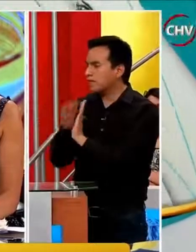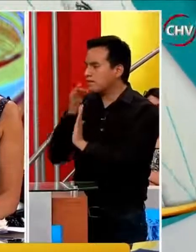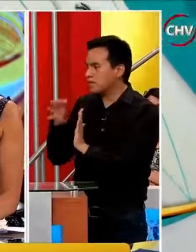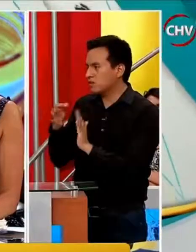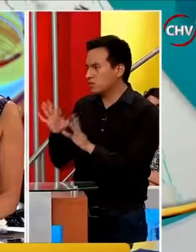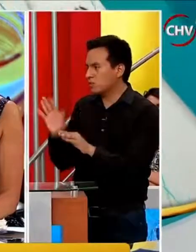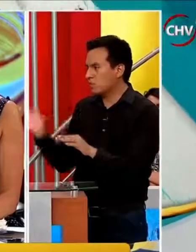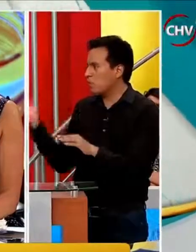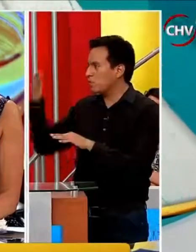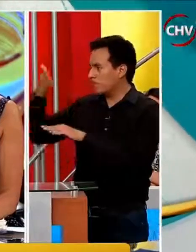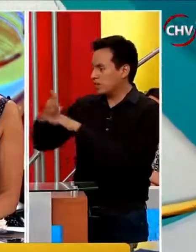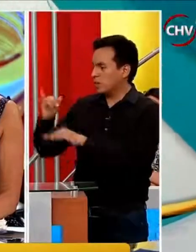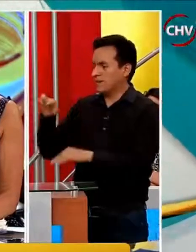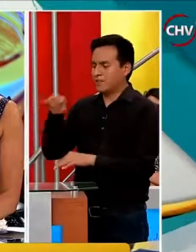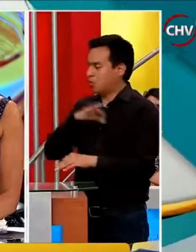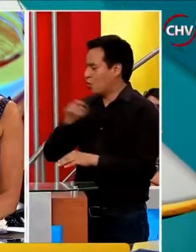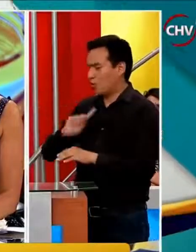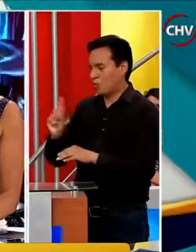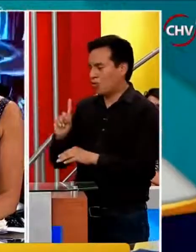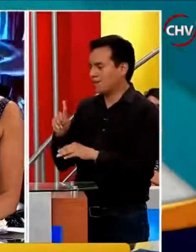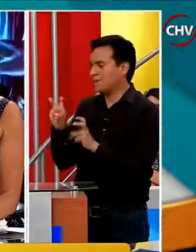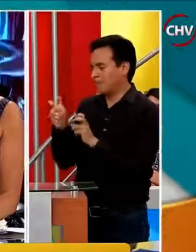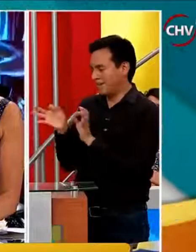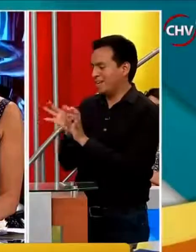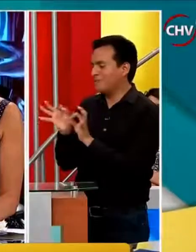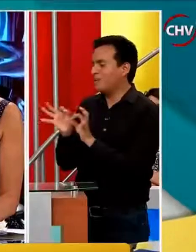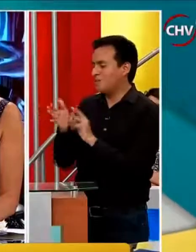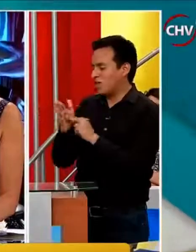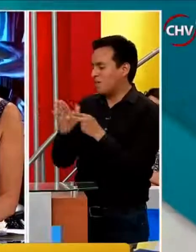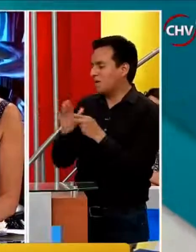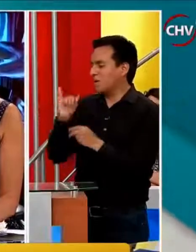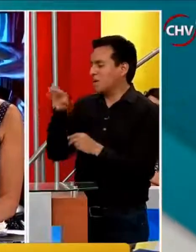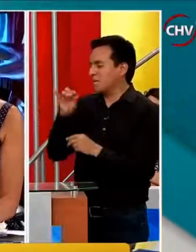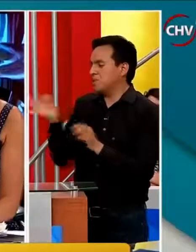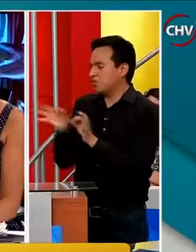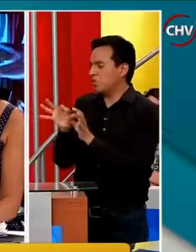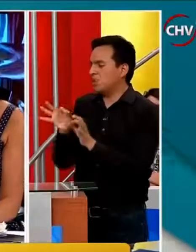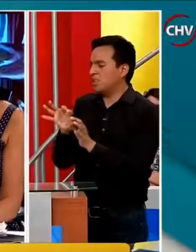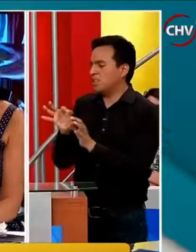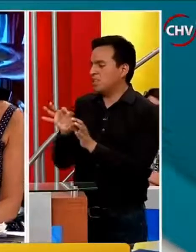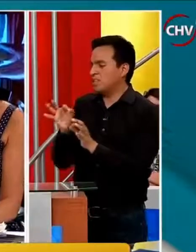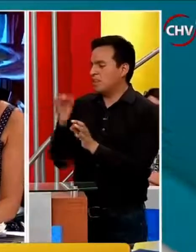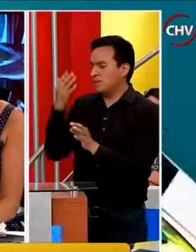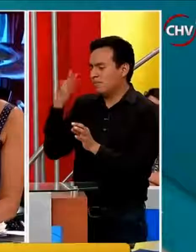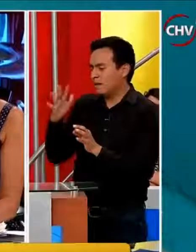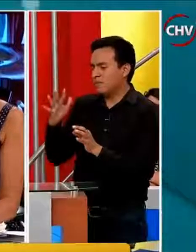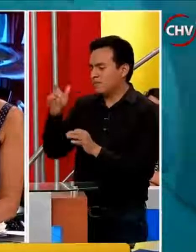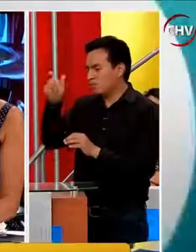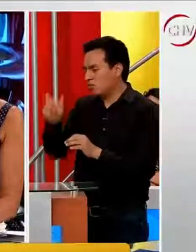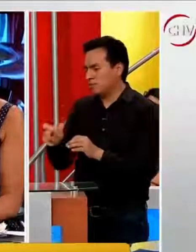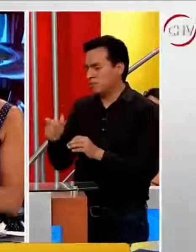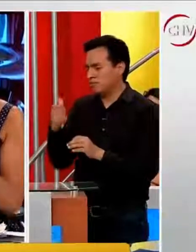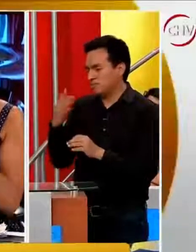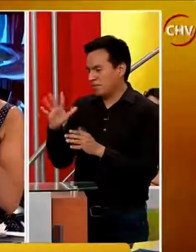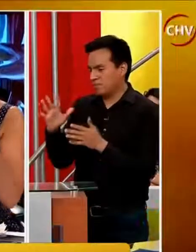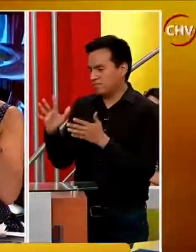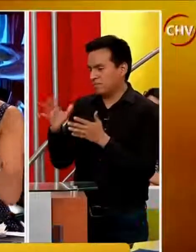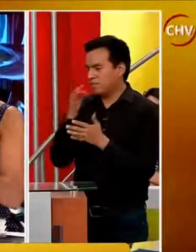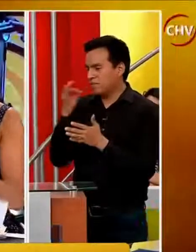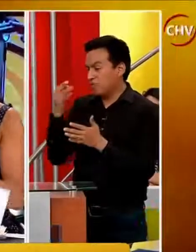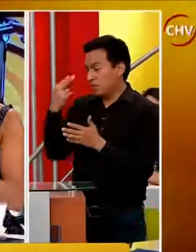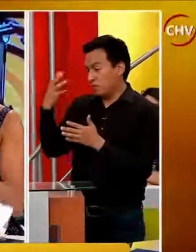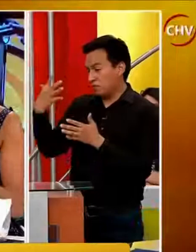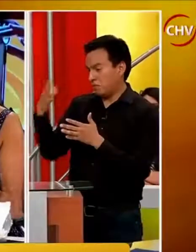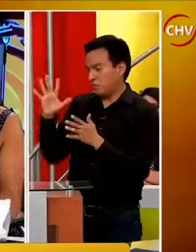IPS. No, él ya nos explicó que tuvo sus problemas en el IPS, que el lenguaje era muy malo de la otra persona. Exacto. Que los videos eran malos. Tuvo